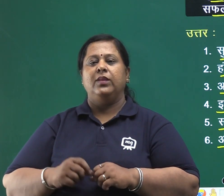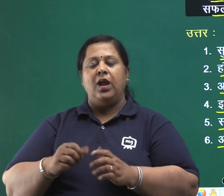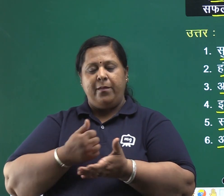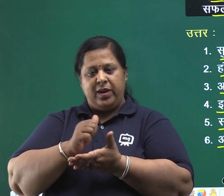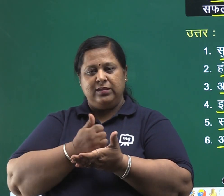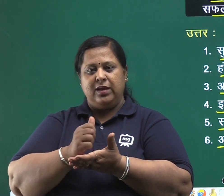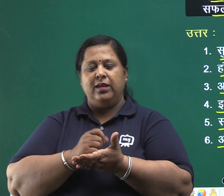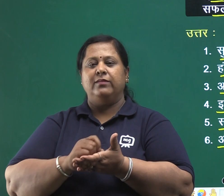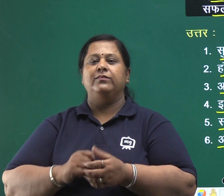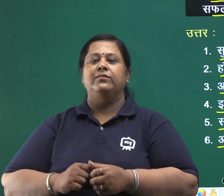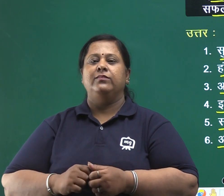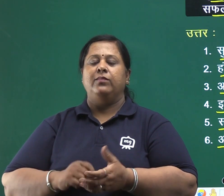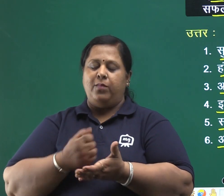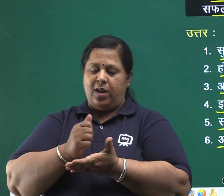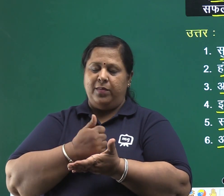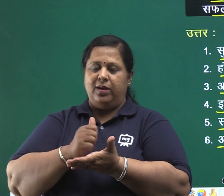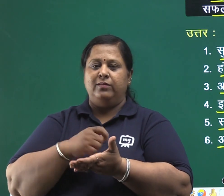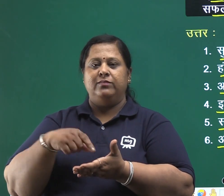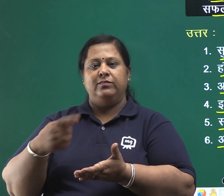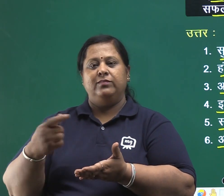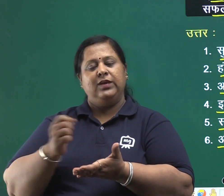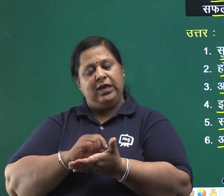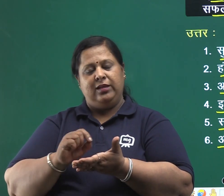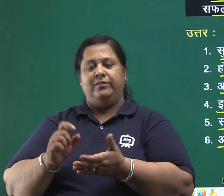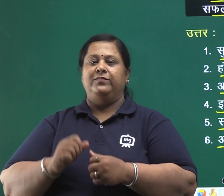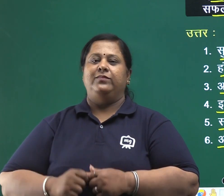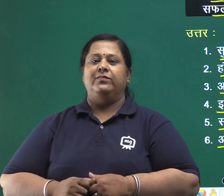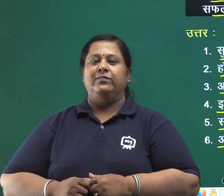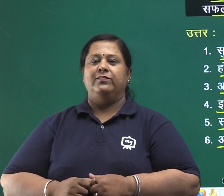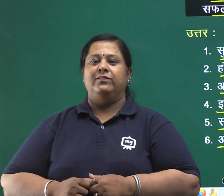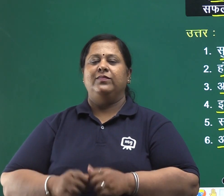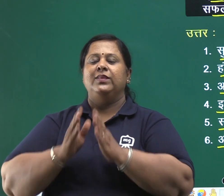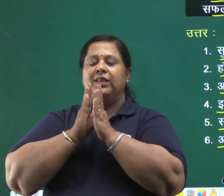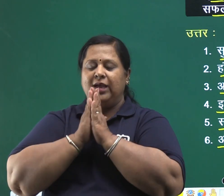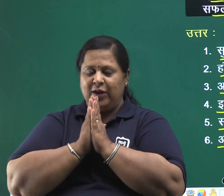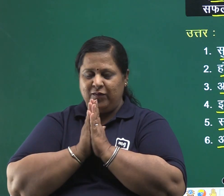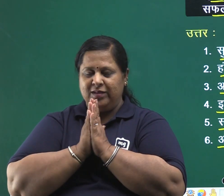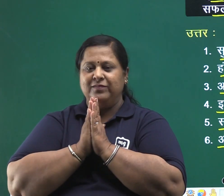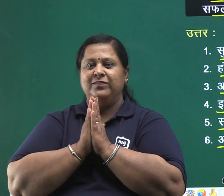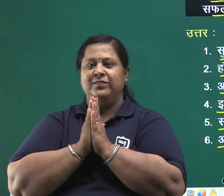अभ्यास कार्य बार बार करें। धन्यवाद।